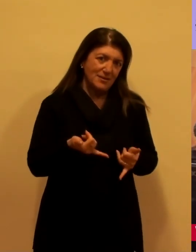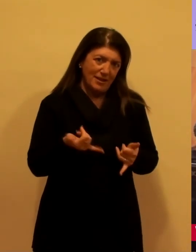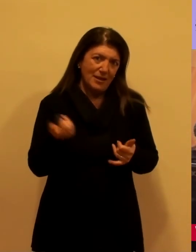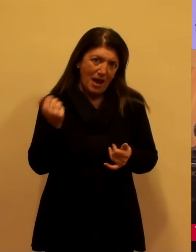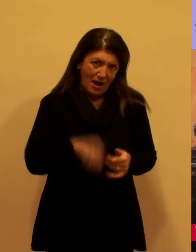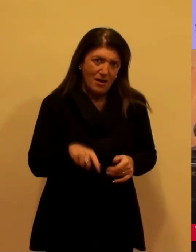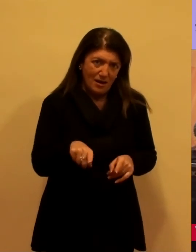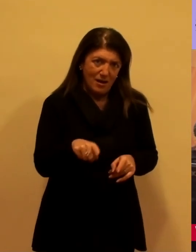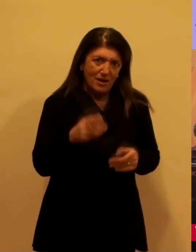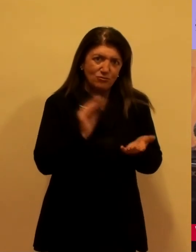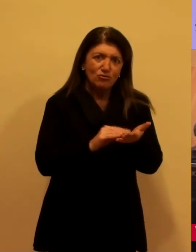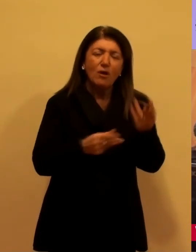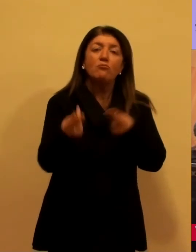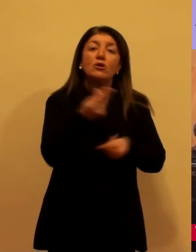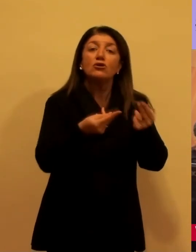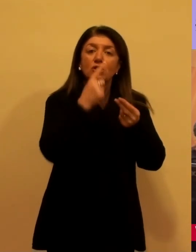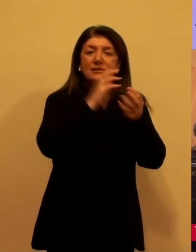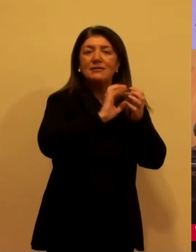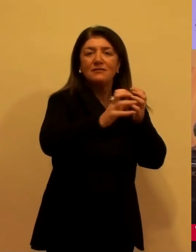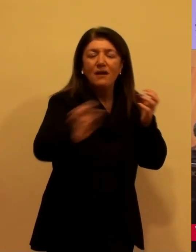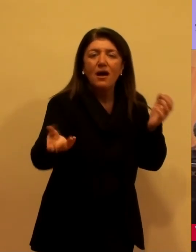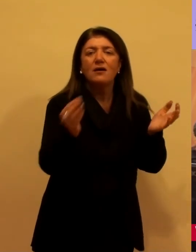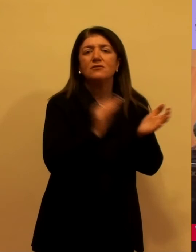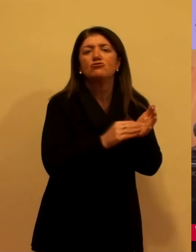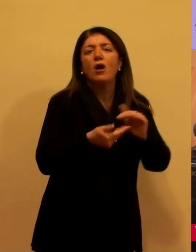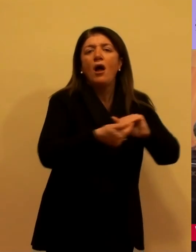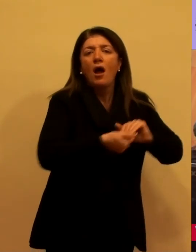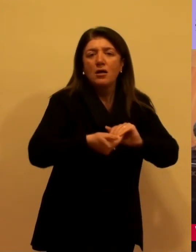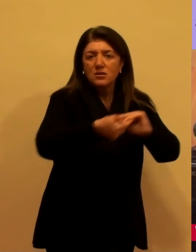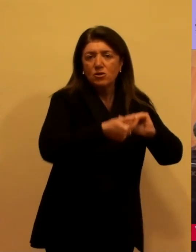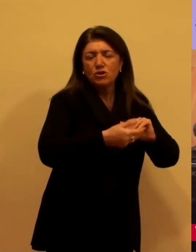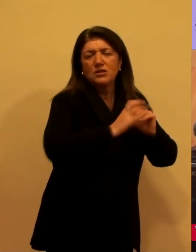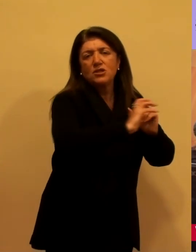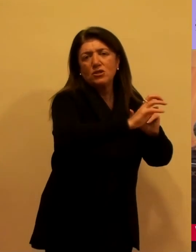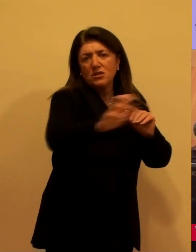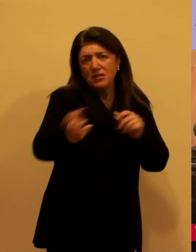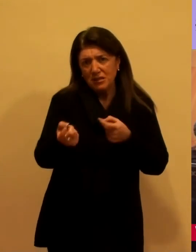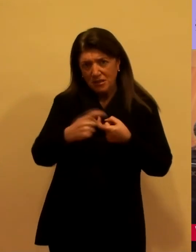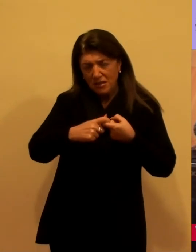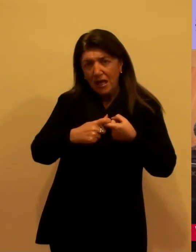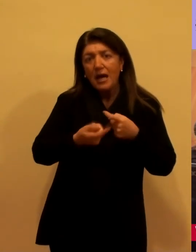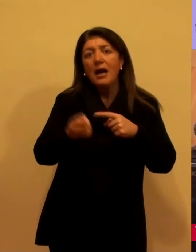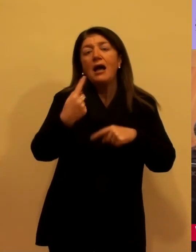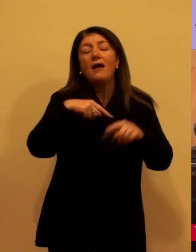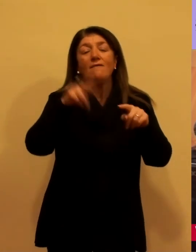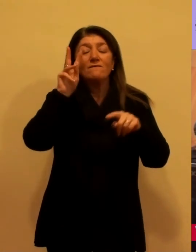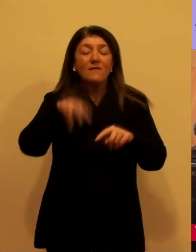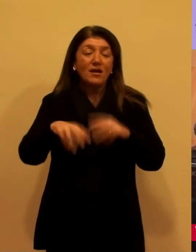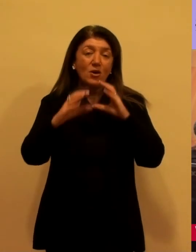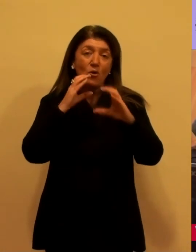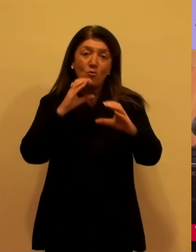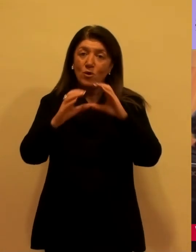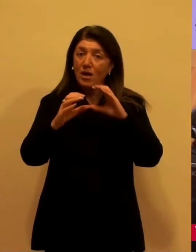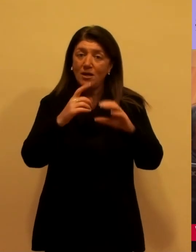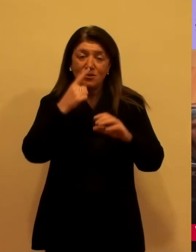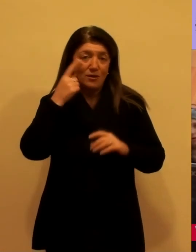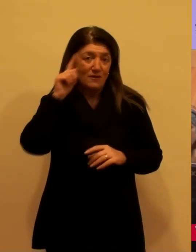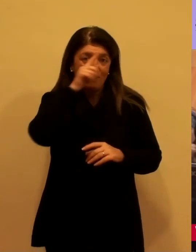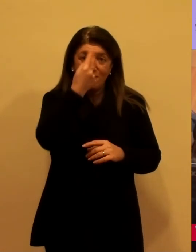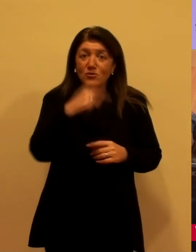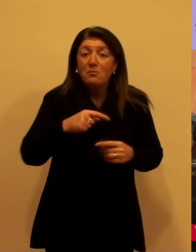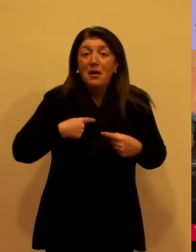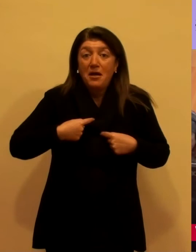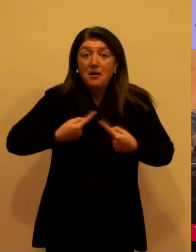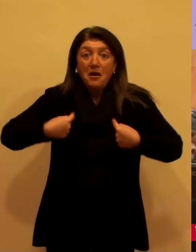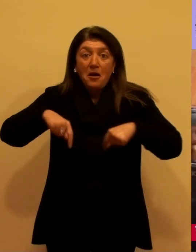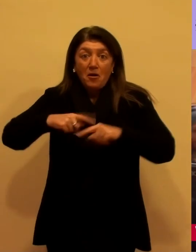abbiamo diversi appunto enti, associazioni che ci sostengono. La comunicazione è sempre difficile in effetti per noi, almeno per